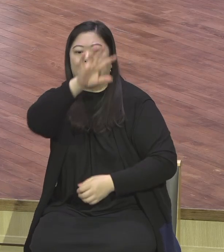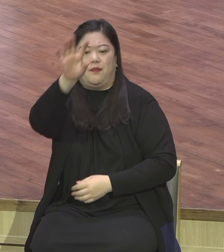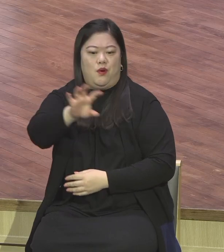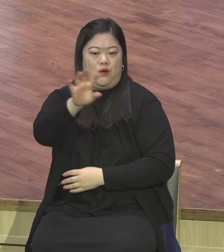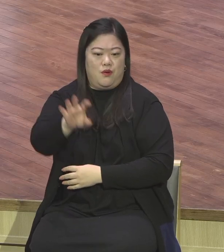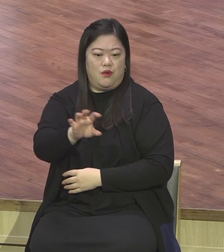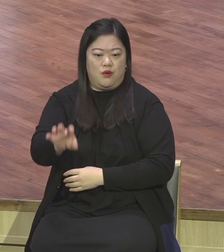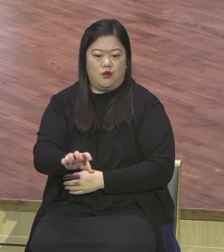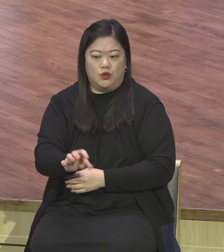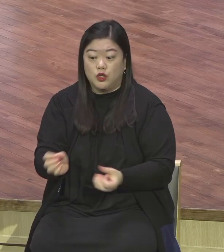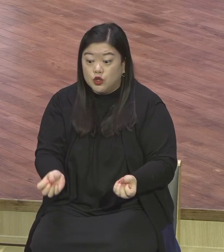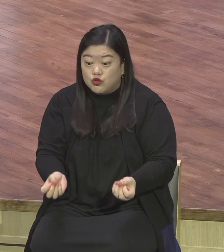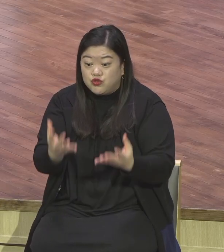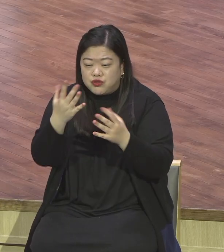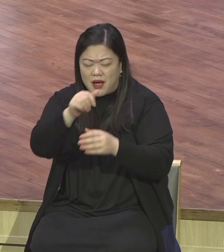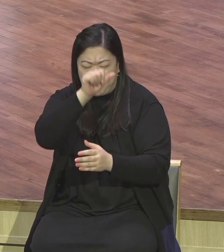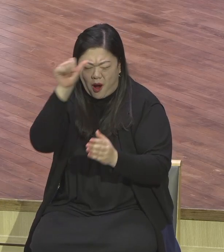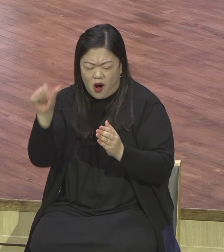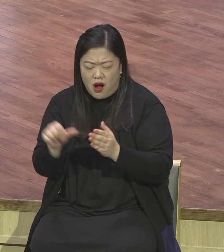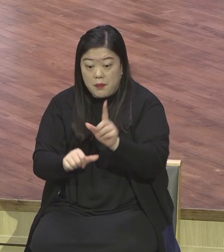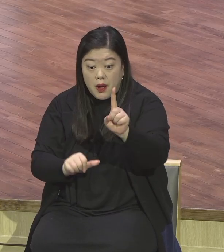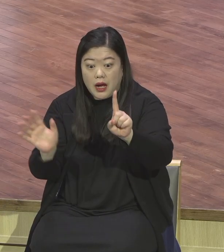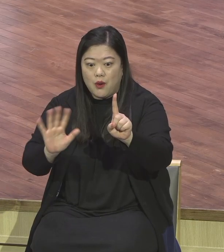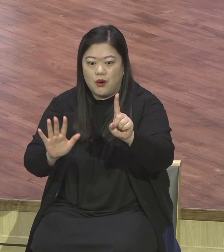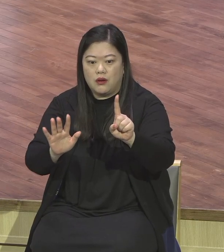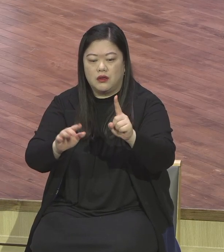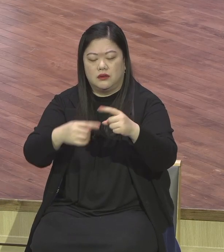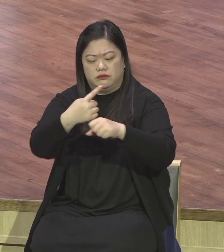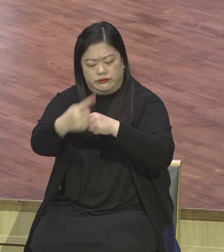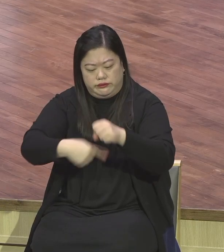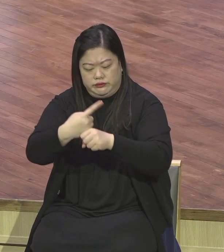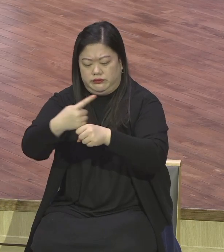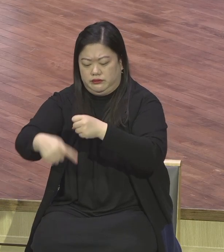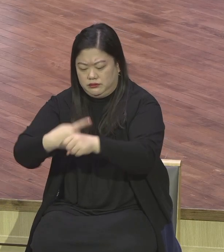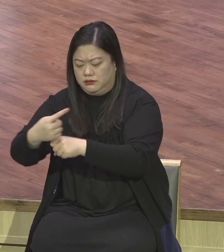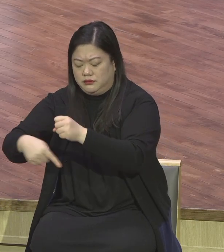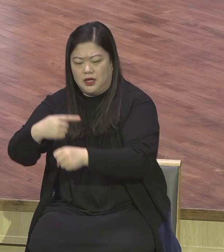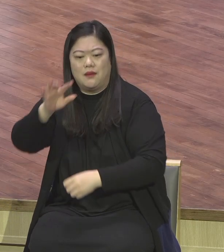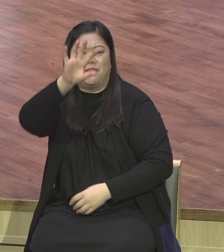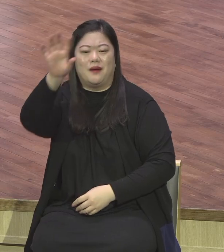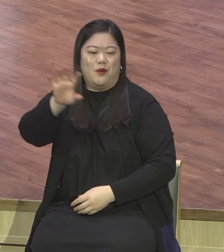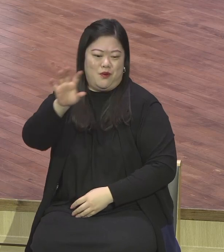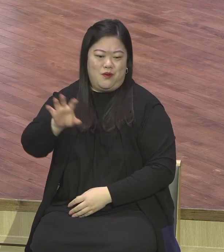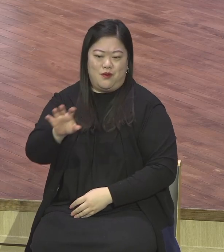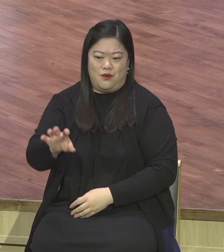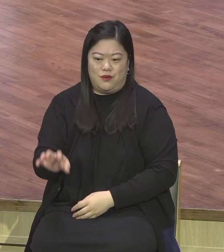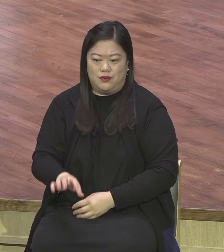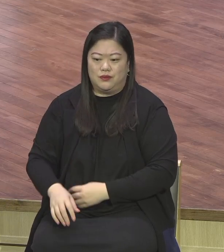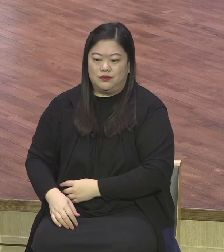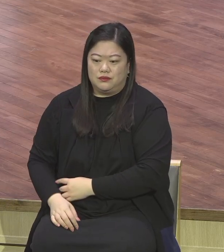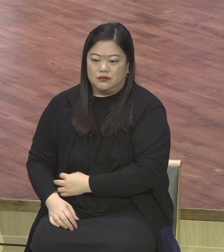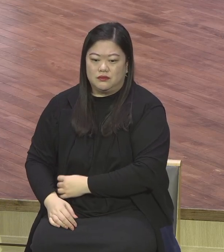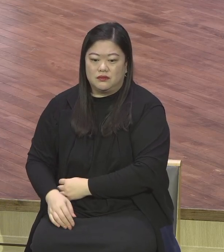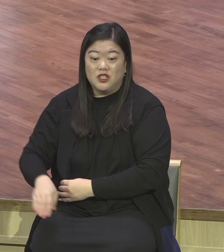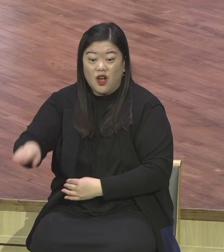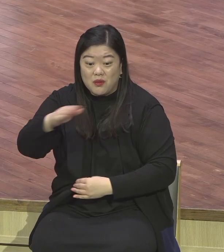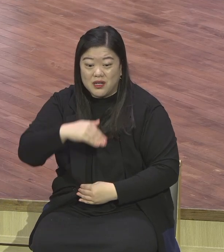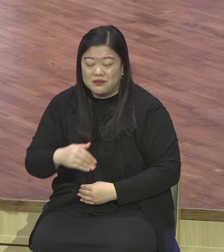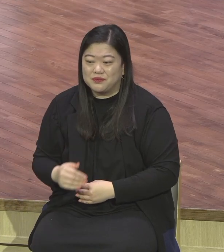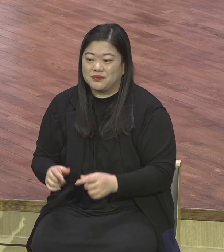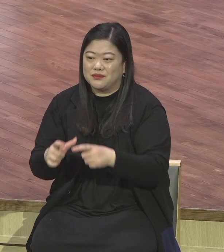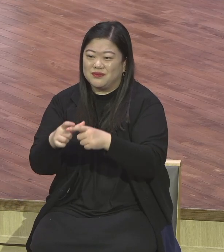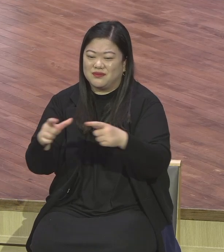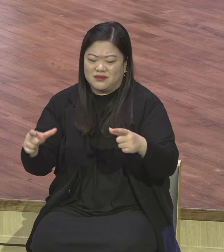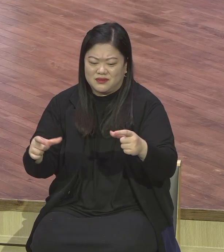오늘 우리 찬양 드리면서 축제 분위기죠 축제, 추수감사주일, 아이고 또 봉투가 나왔구나